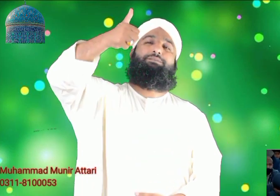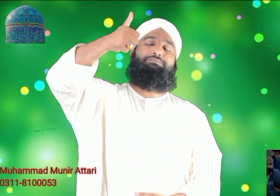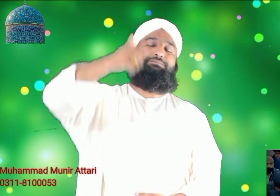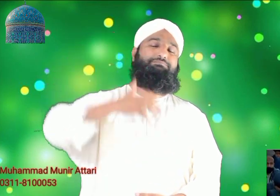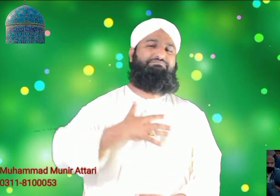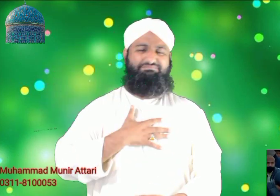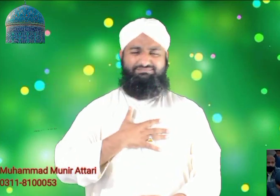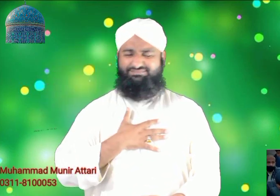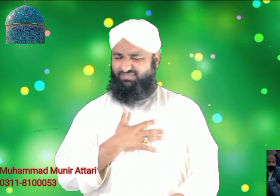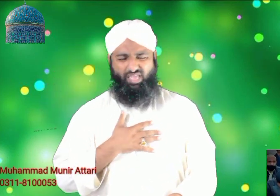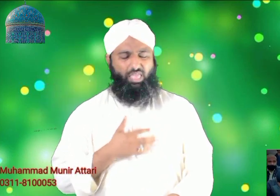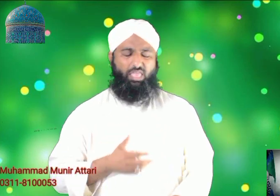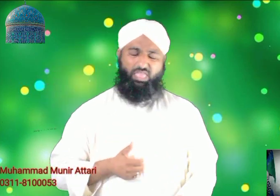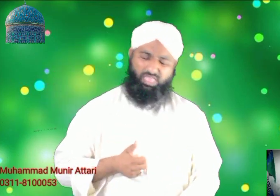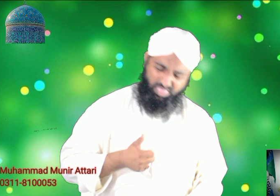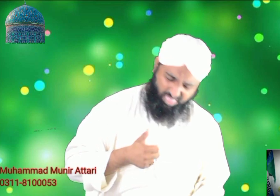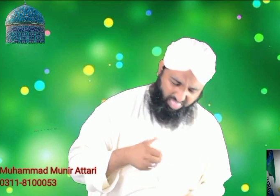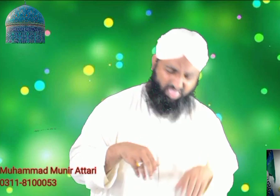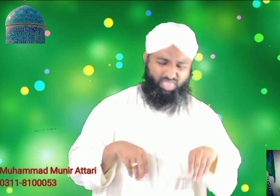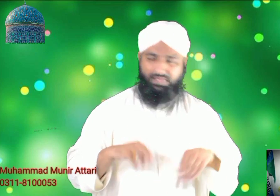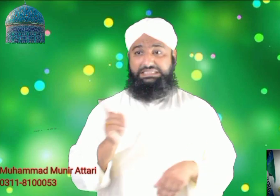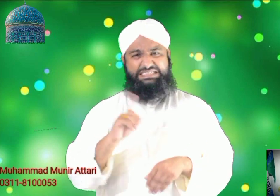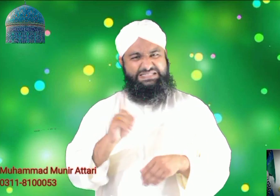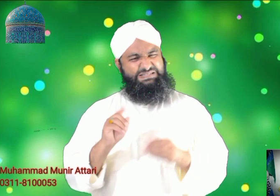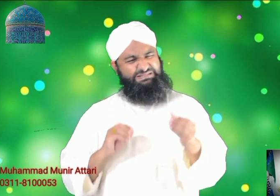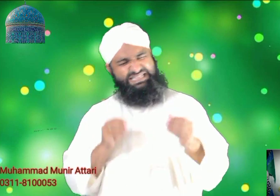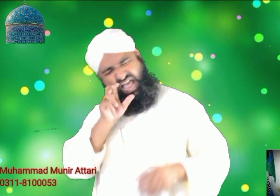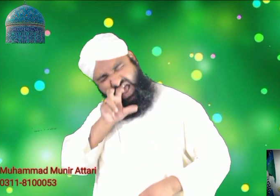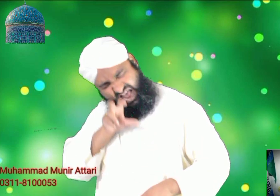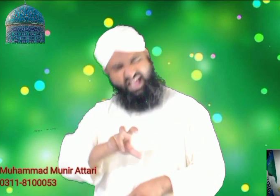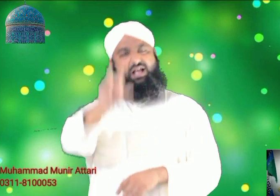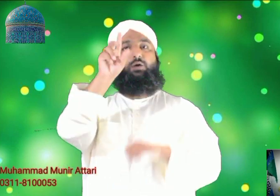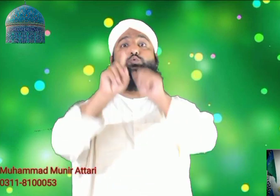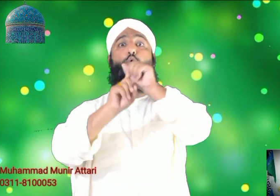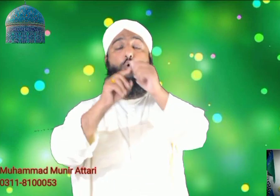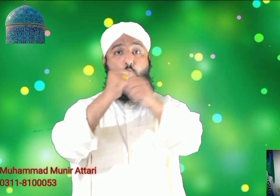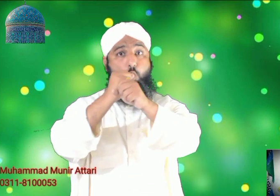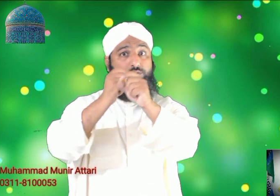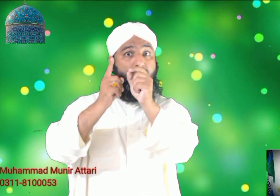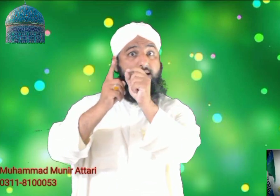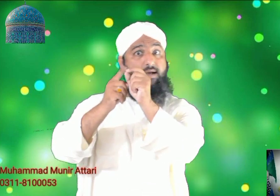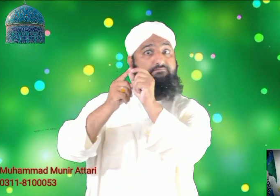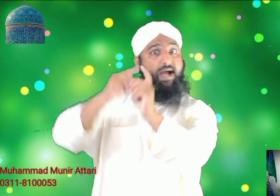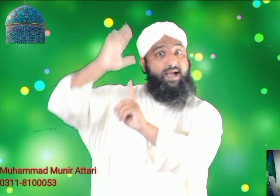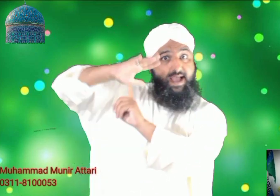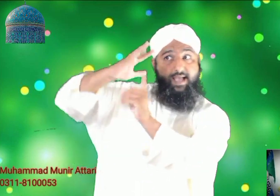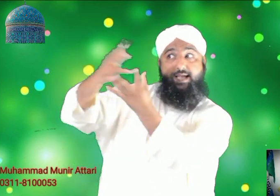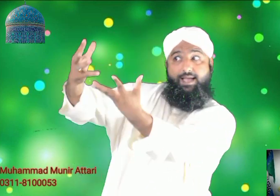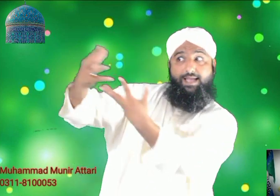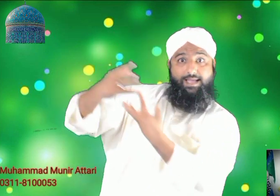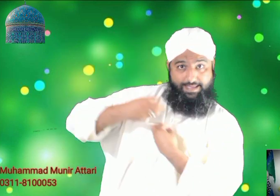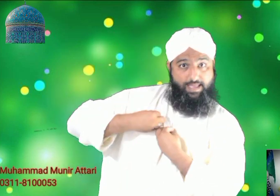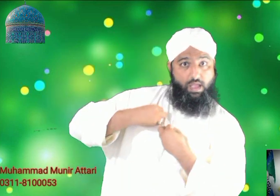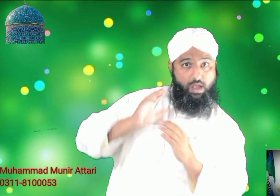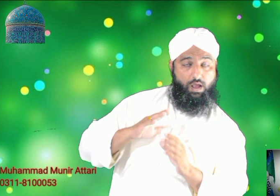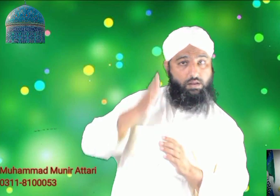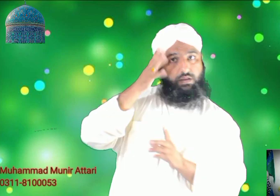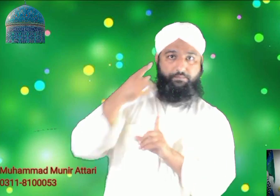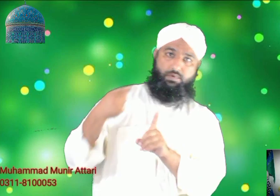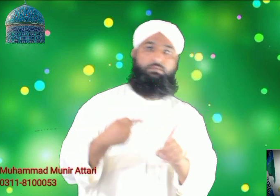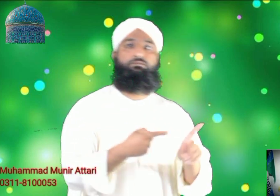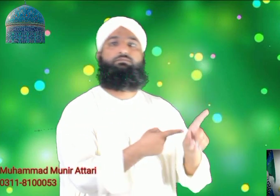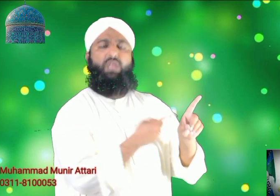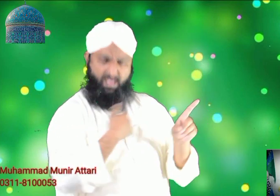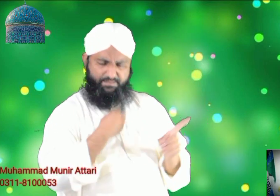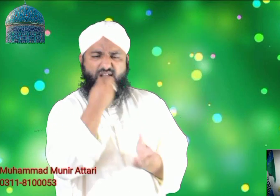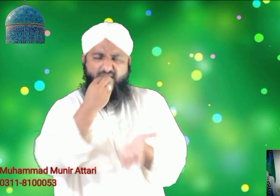ایسا نہیں، ایسا نعرہ لگائیں کہ شیطان بھی ادھر سے بھاگ جائے. غوث پاک کا اگر فیضان چاہتے ہو نا تو واقعی ولیوں کا فیضان نماز کے ذریعے ملتا ہے. ہم نیازی ضرور